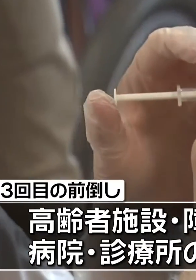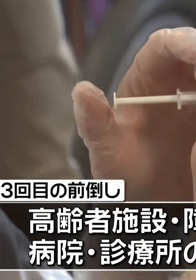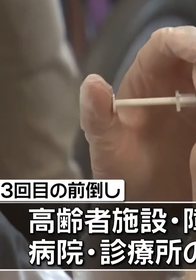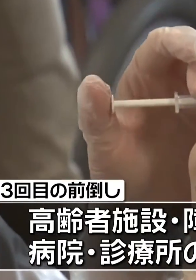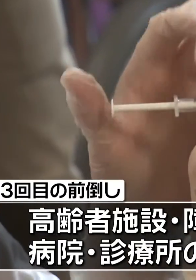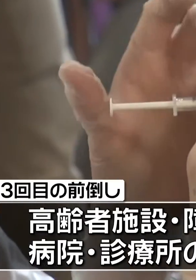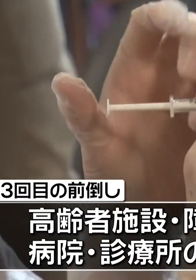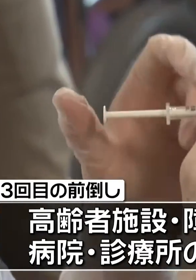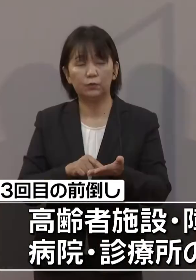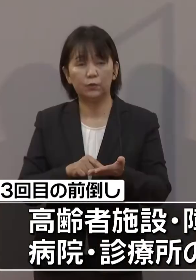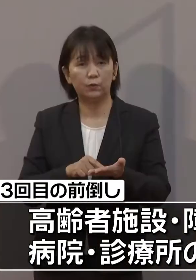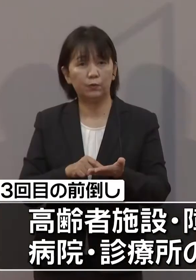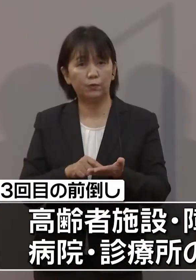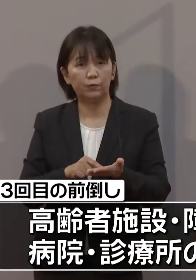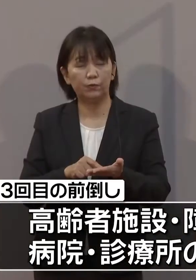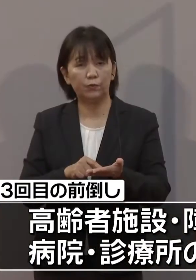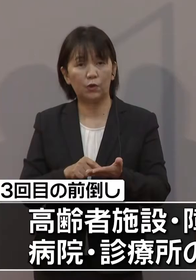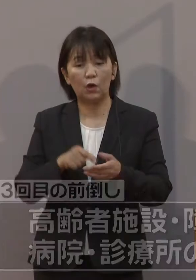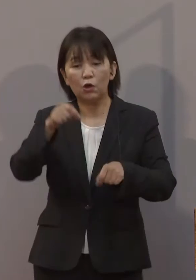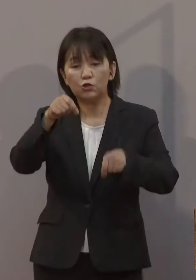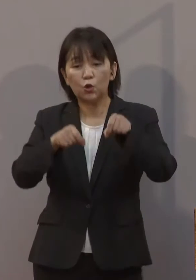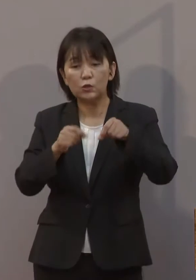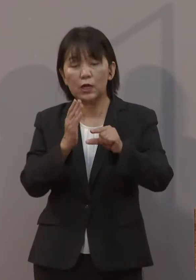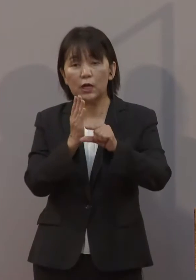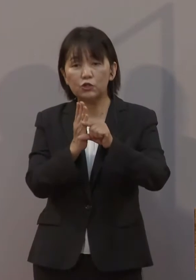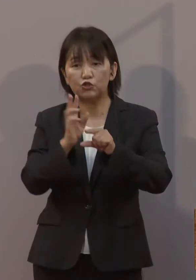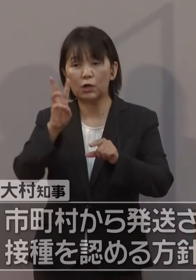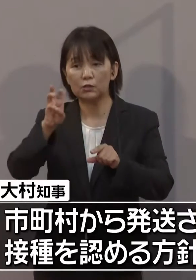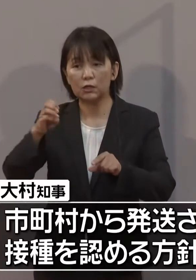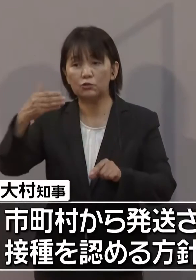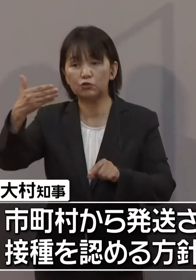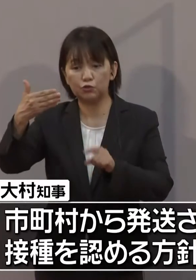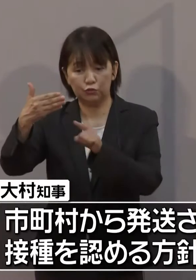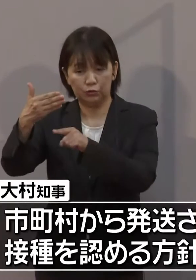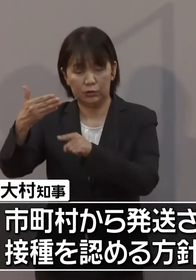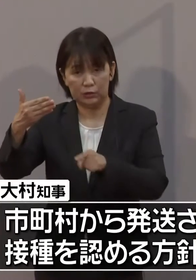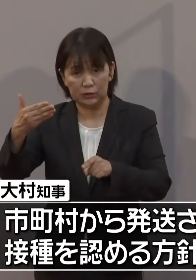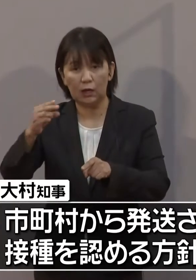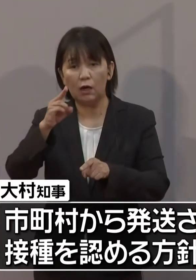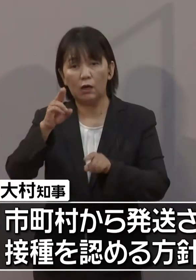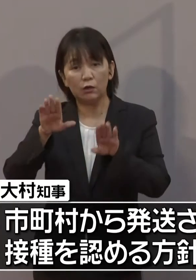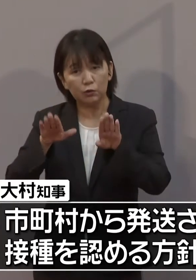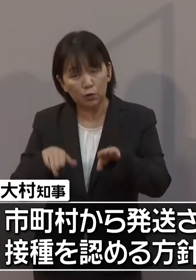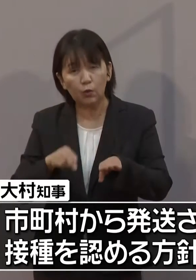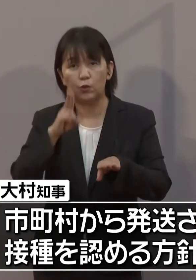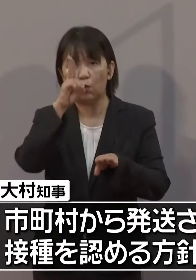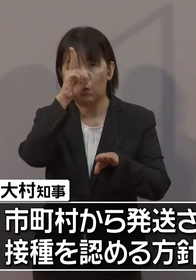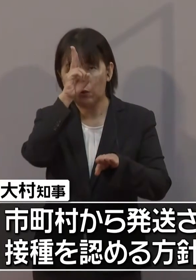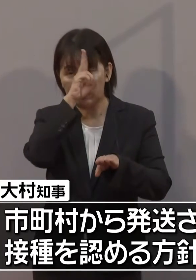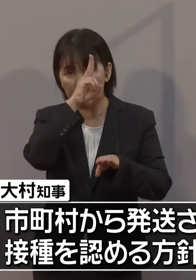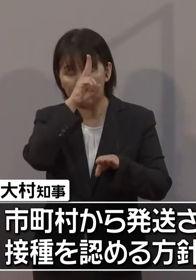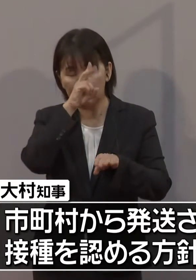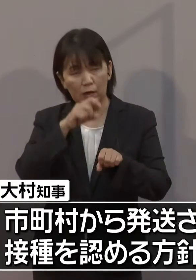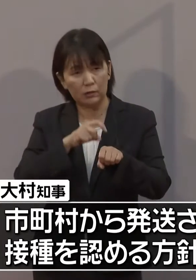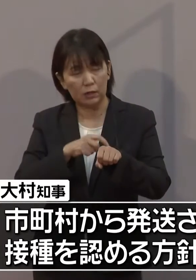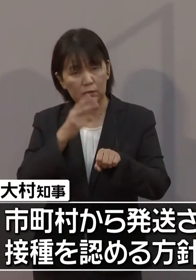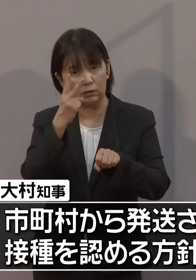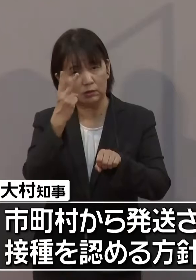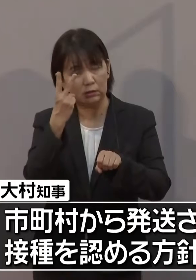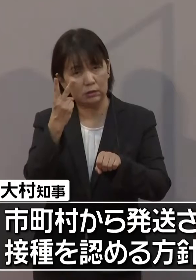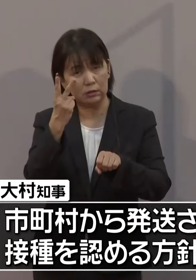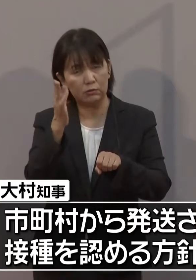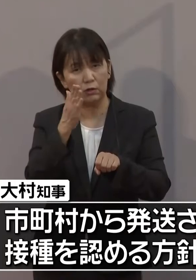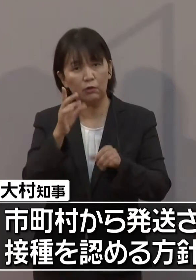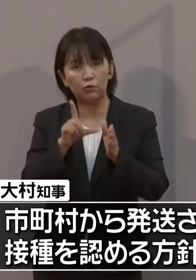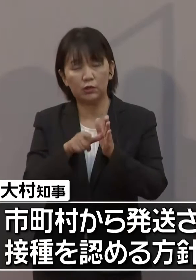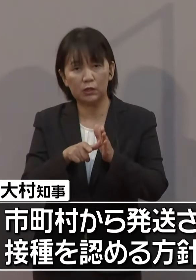16万3千人が対象で州知事はより早く接種を進めるため市町村から発送され雪舟券が届いてい